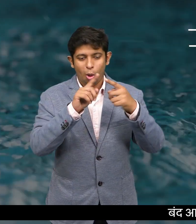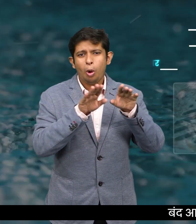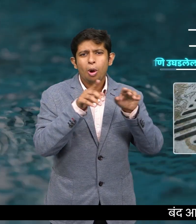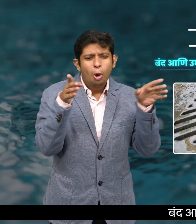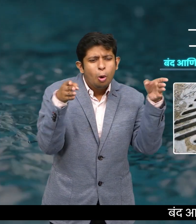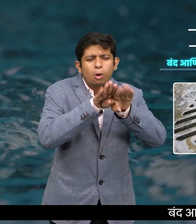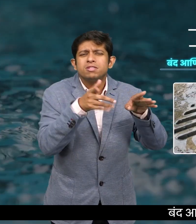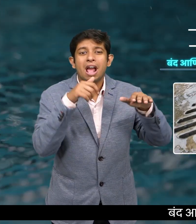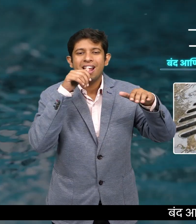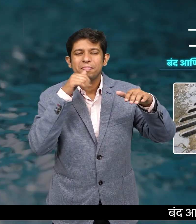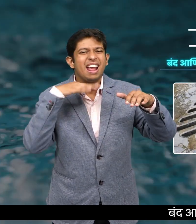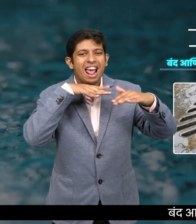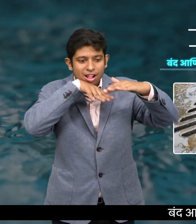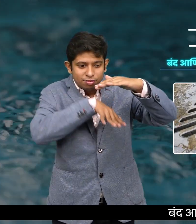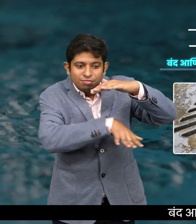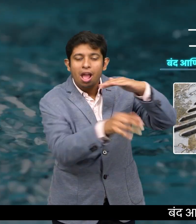बंद आणि उघडलेले.